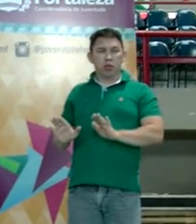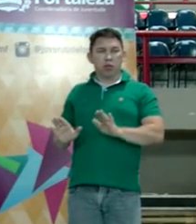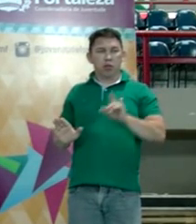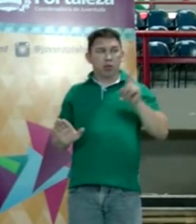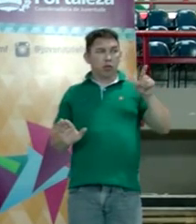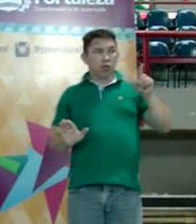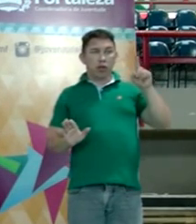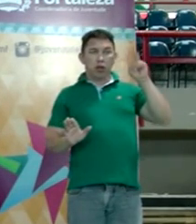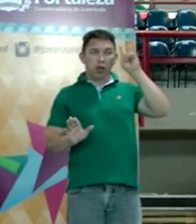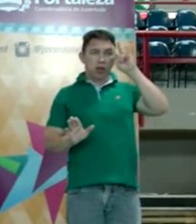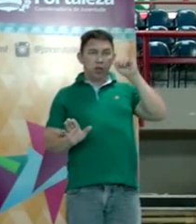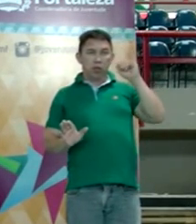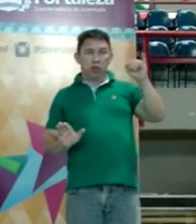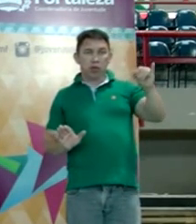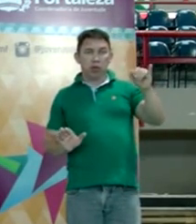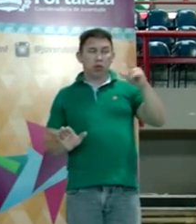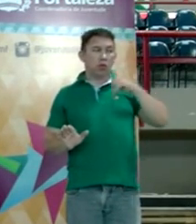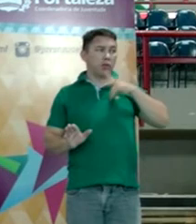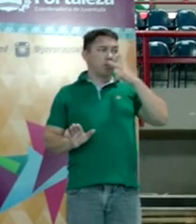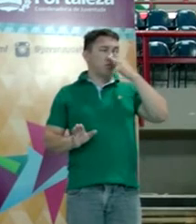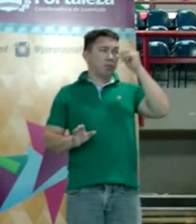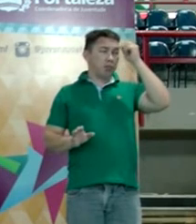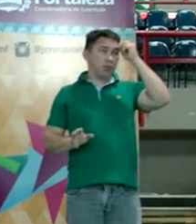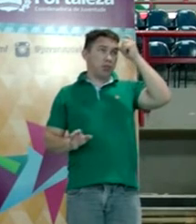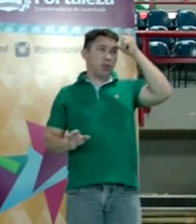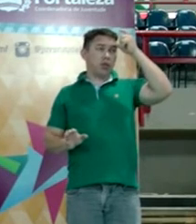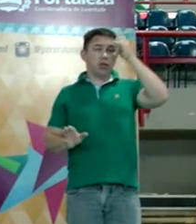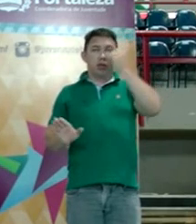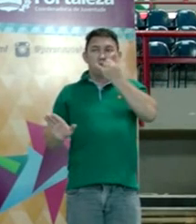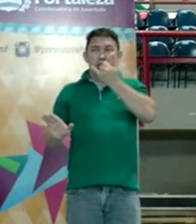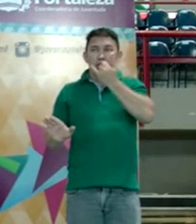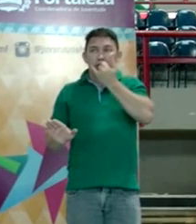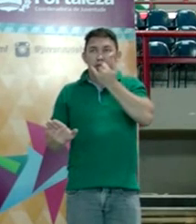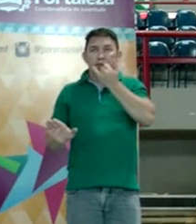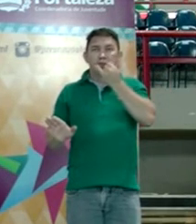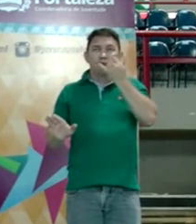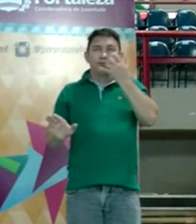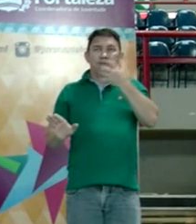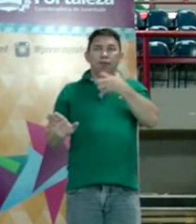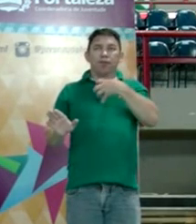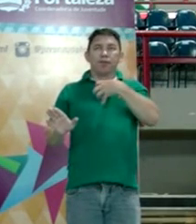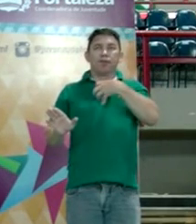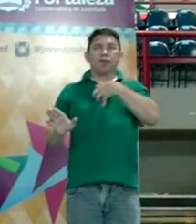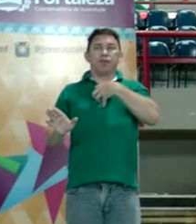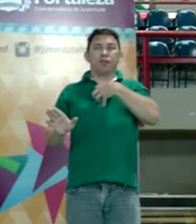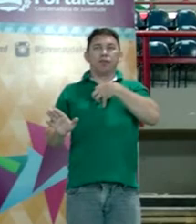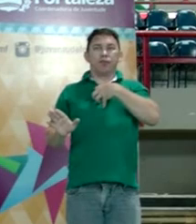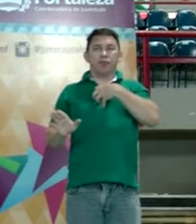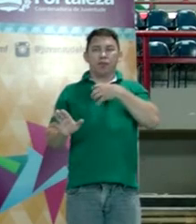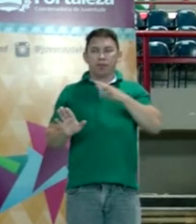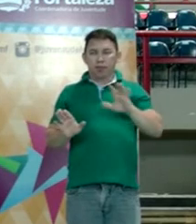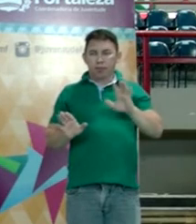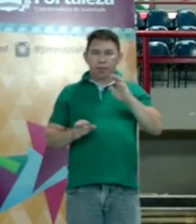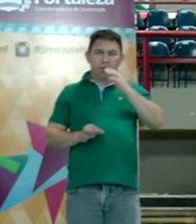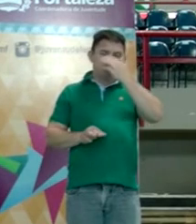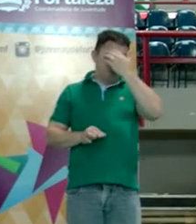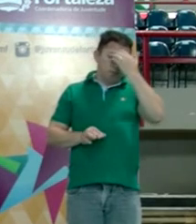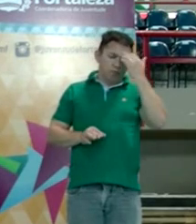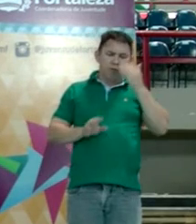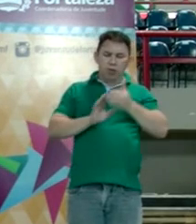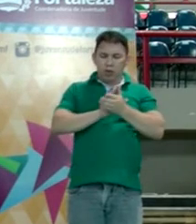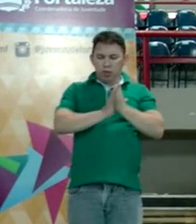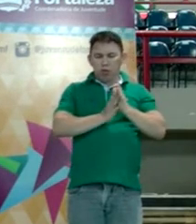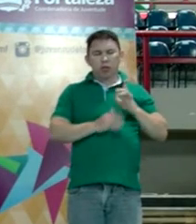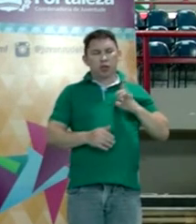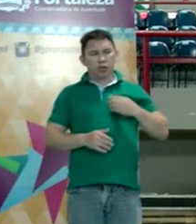fazendo uma coisa errada, aí parece que cai assim aquele balde de gelo na cabeça deles, e eles meio que acordam para a coisa. Então o preconceito